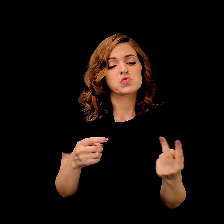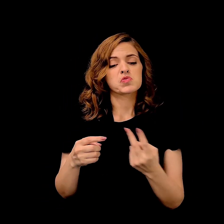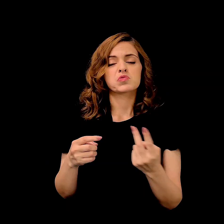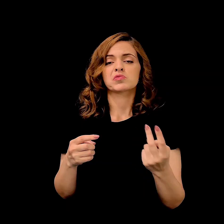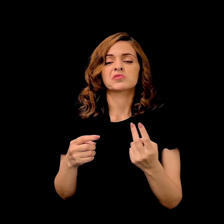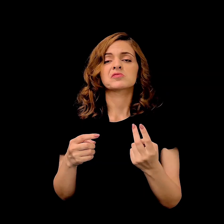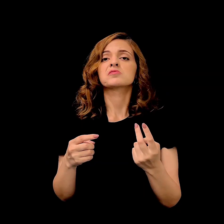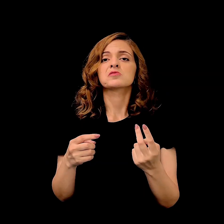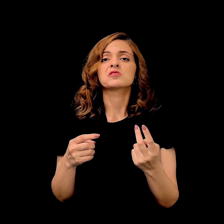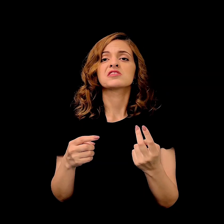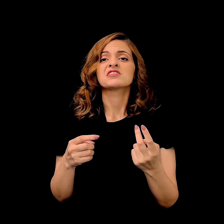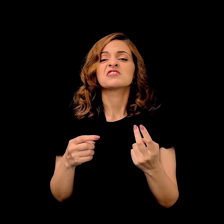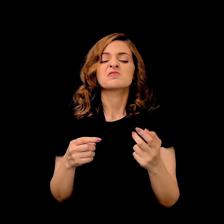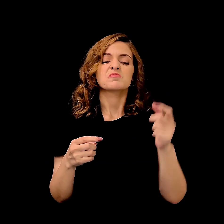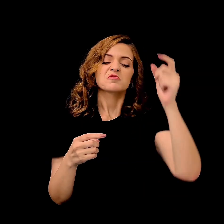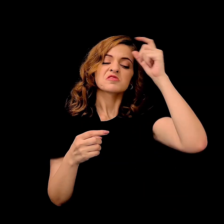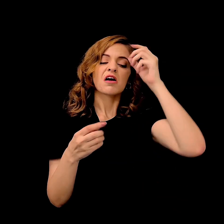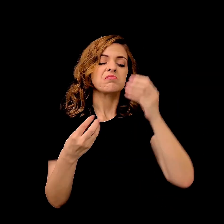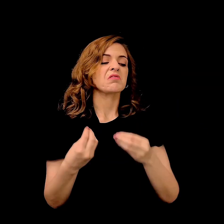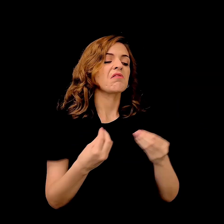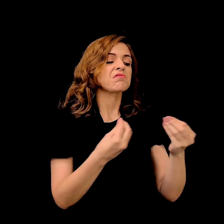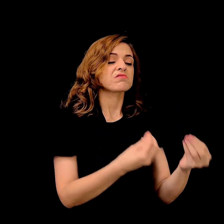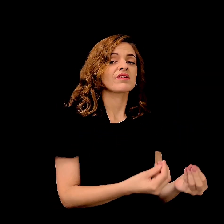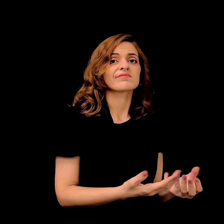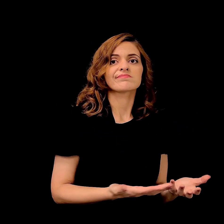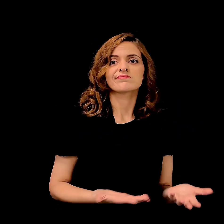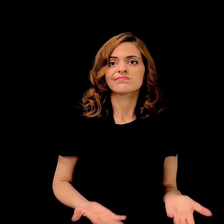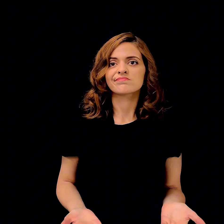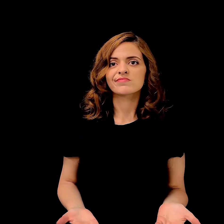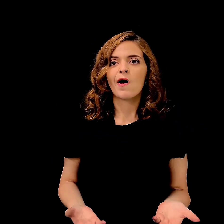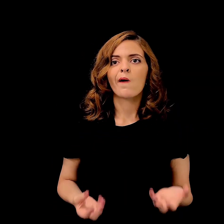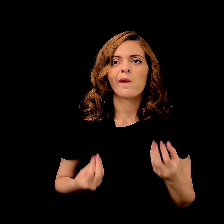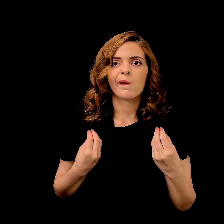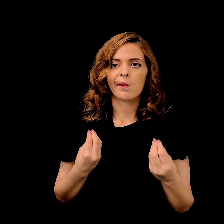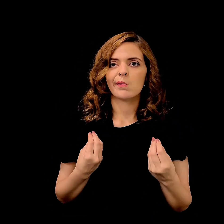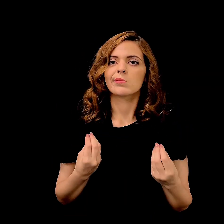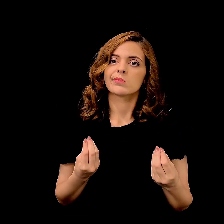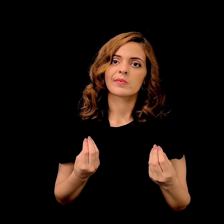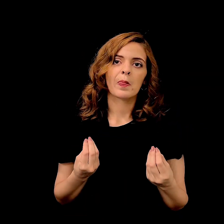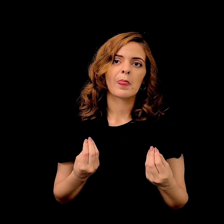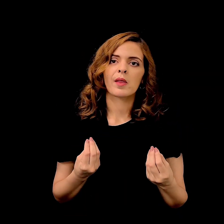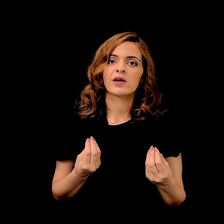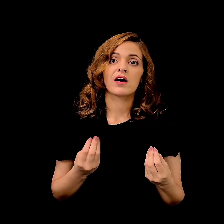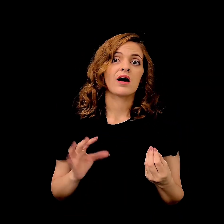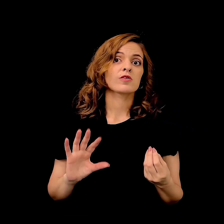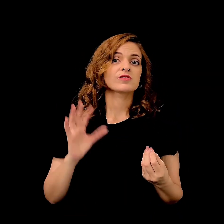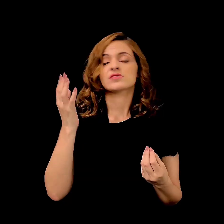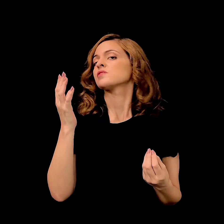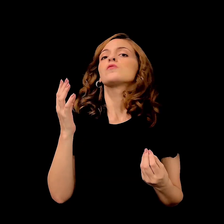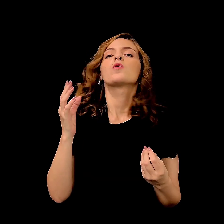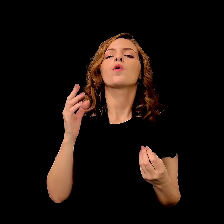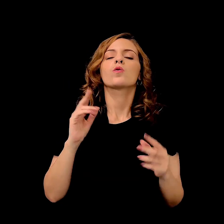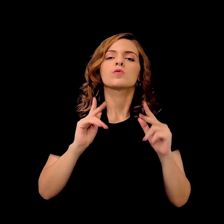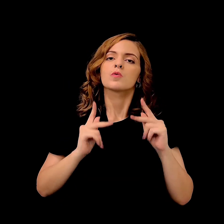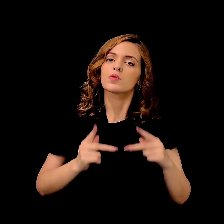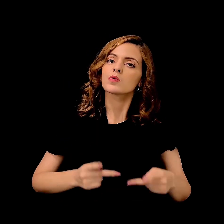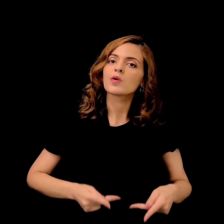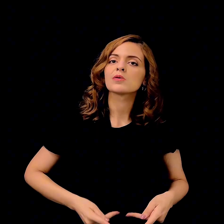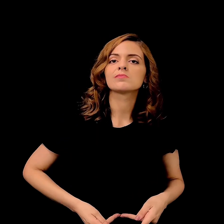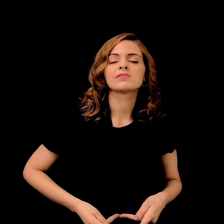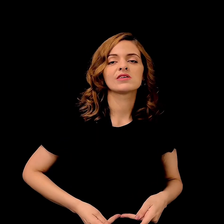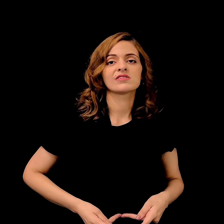para Satanás. Obviamente, a humanidade cresceu dentro desse contexto